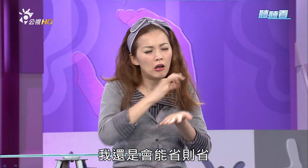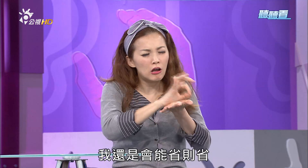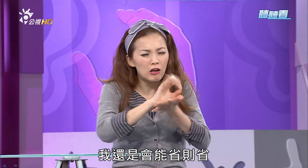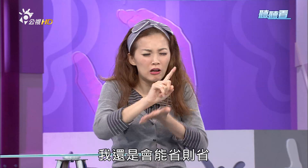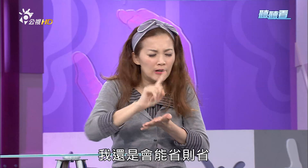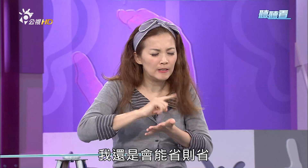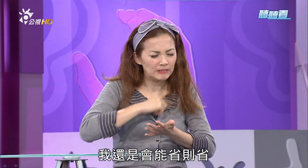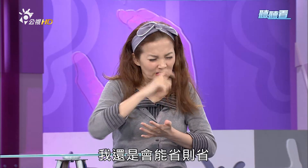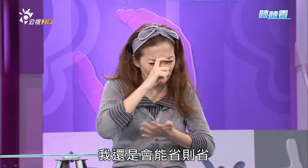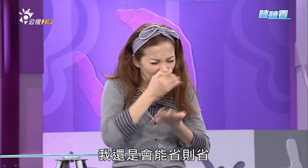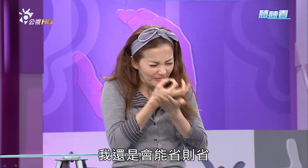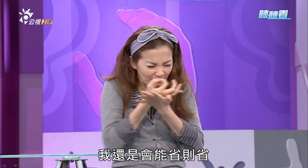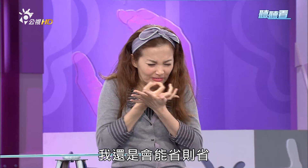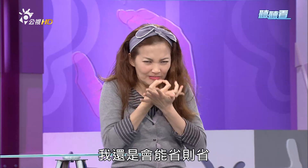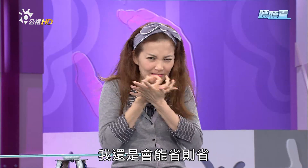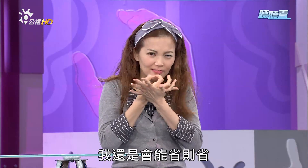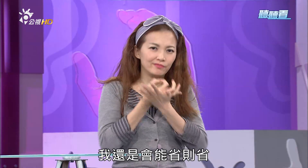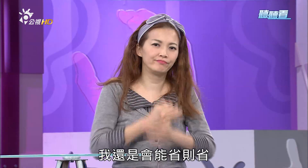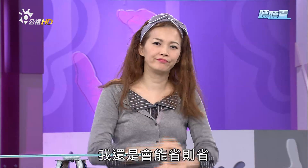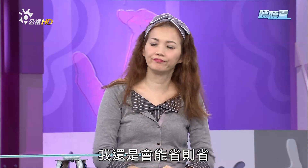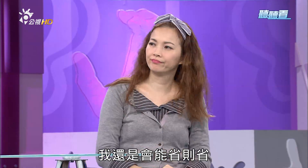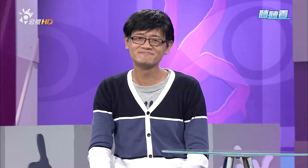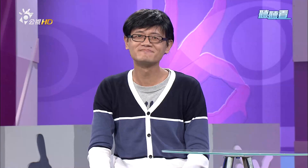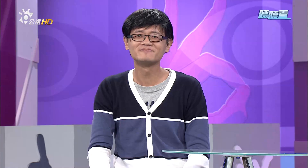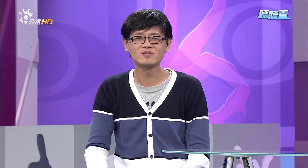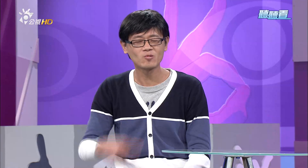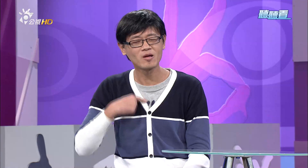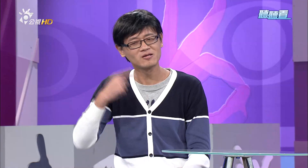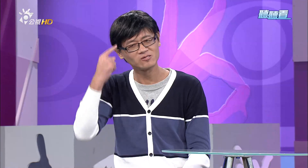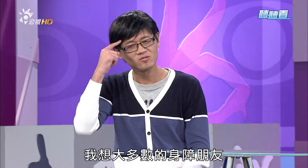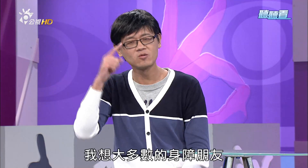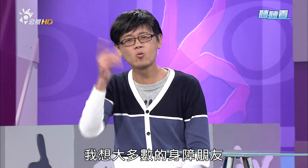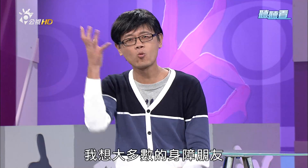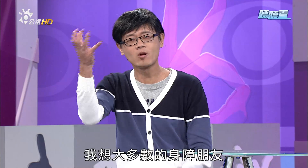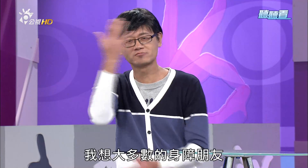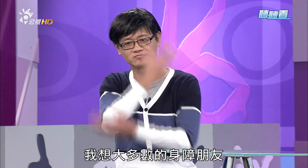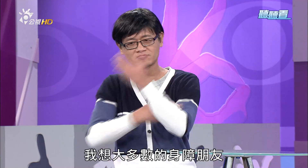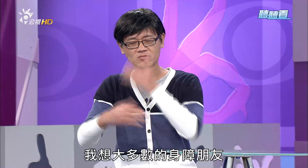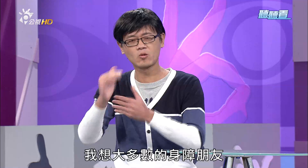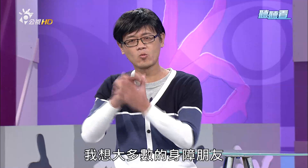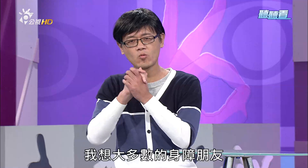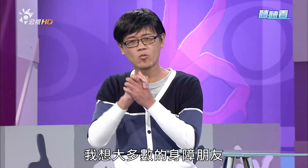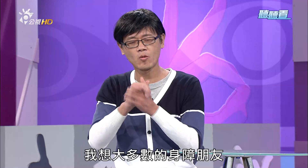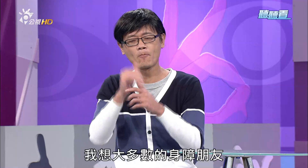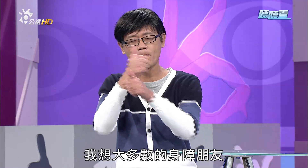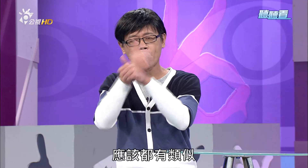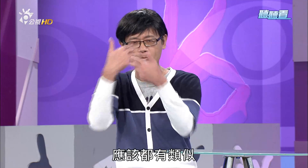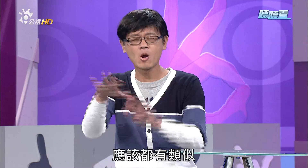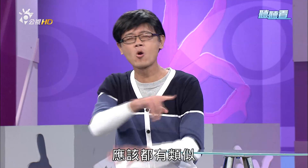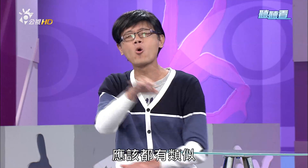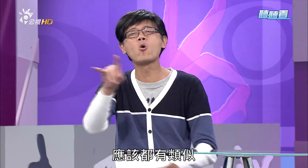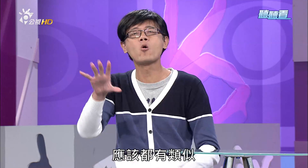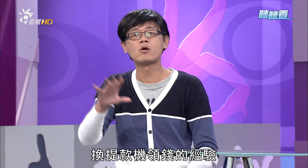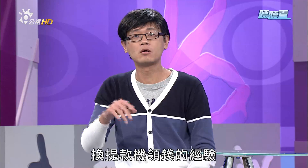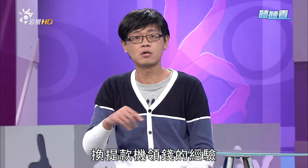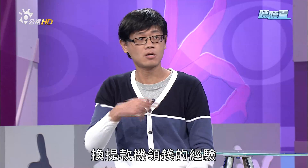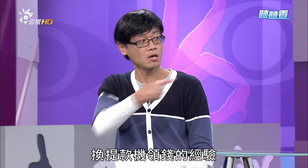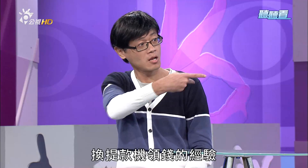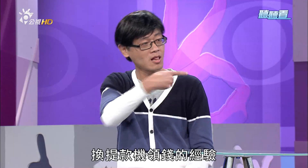会能省则省。 我想，大多数的身障朋友应该都有类似换提款机领